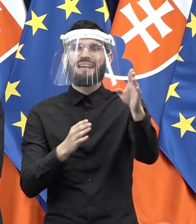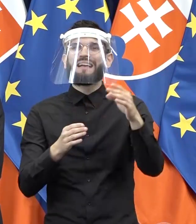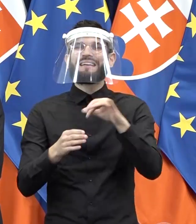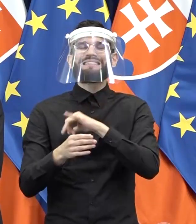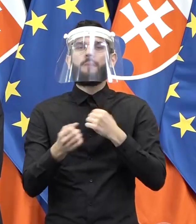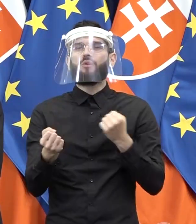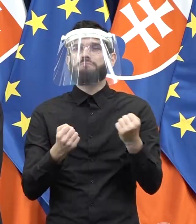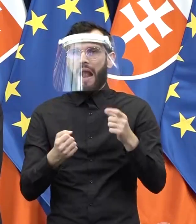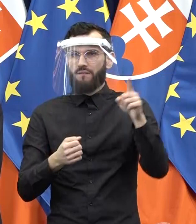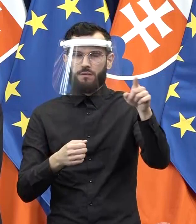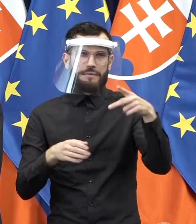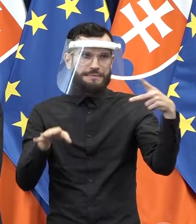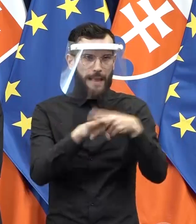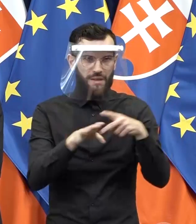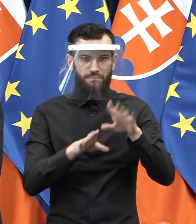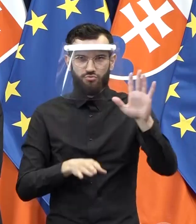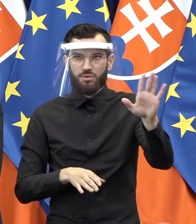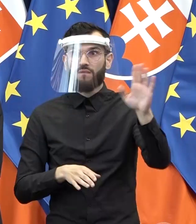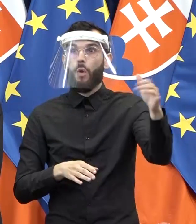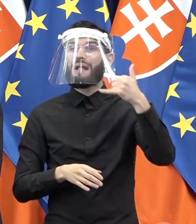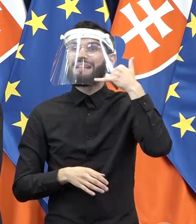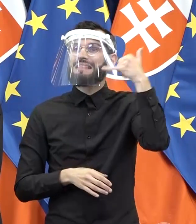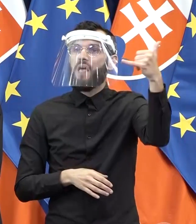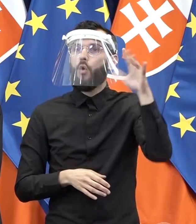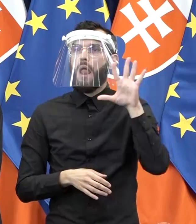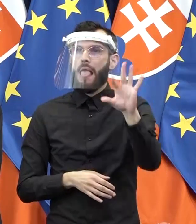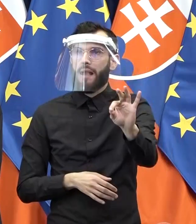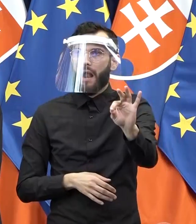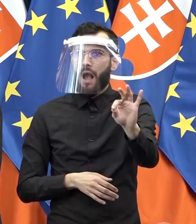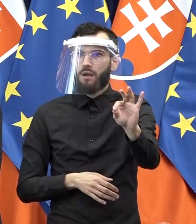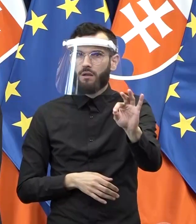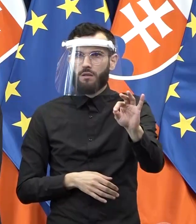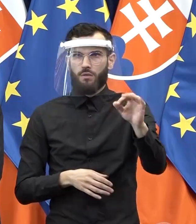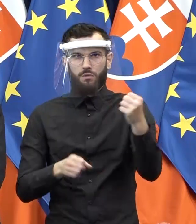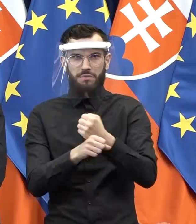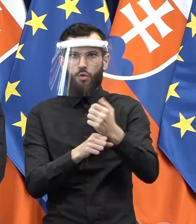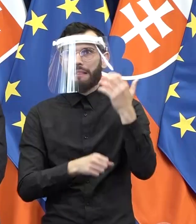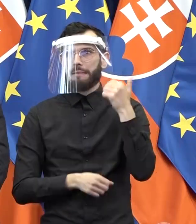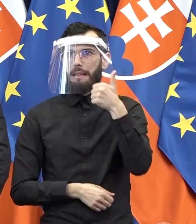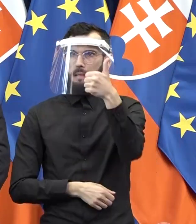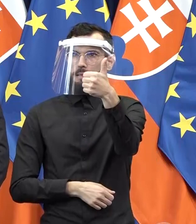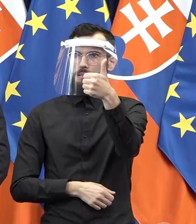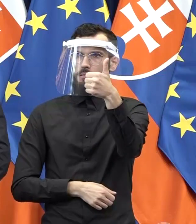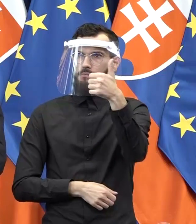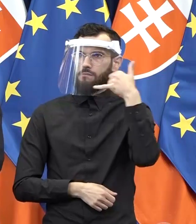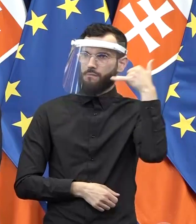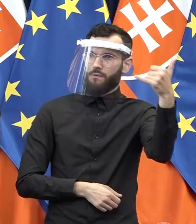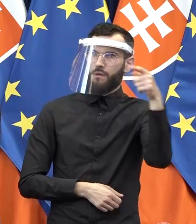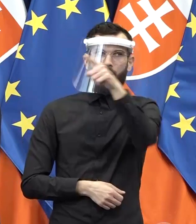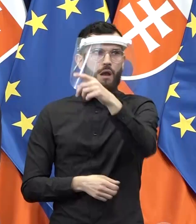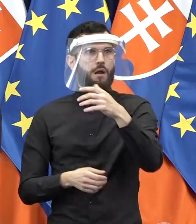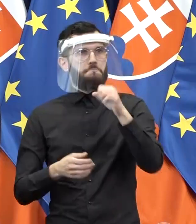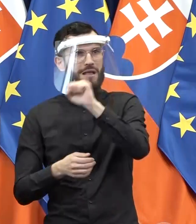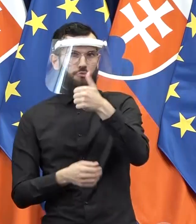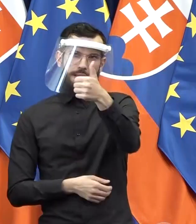obciam a mestám, aby zabezpečili dostatok telefónnych liniek, lebo nie je rozumné asi mať na dedine jednu telefónnu linku a vo veľkom meste jednu